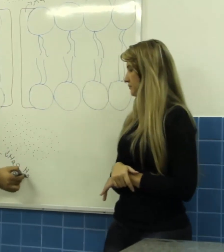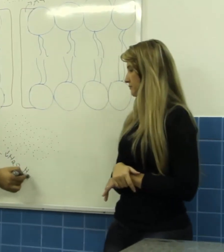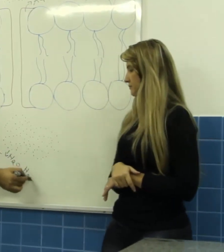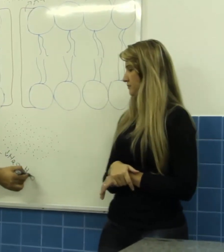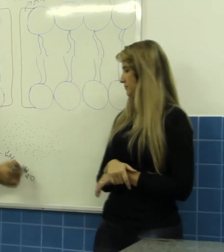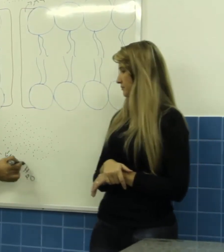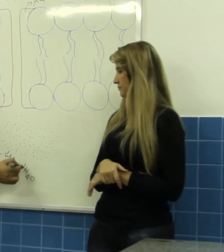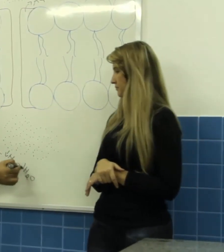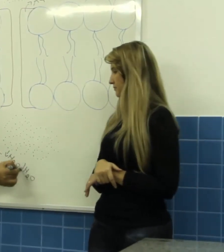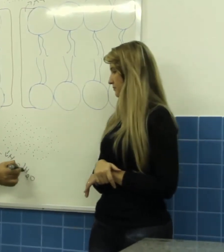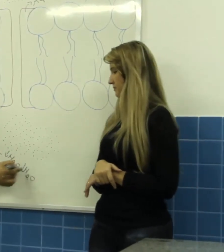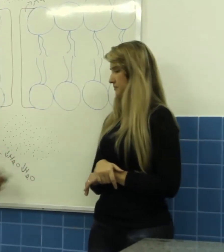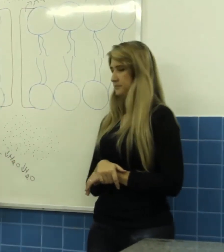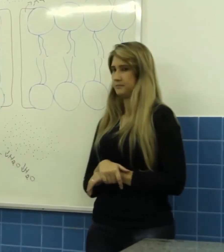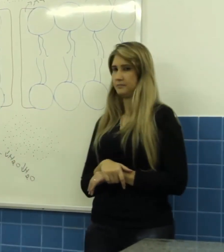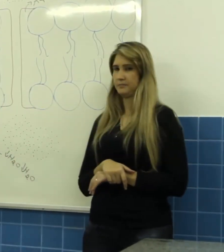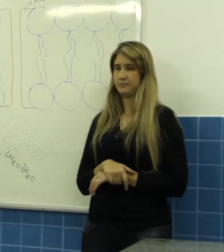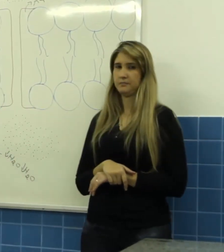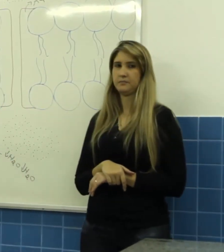Ora,